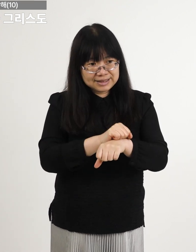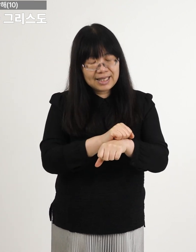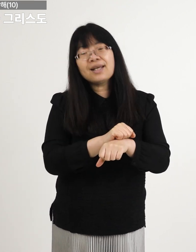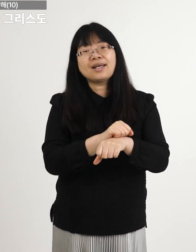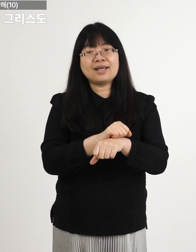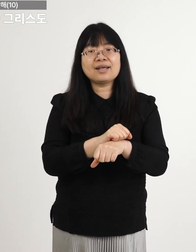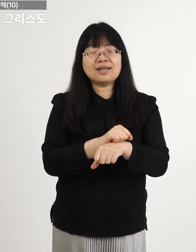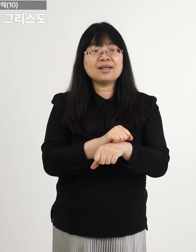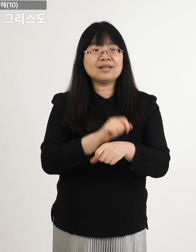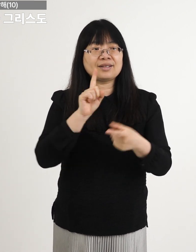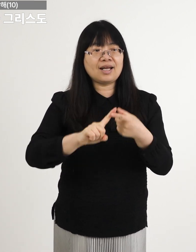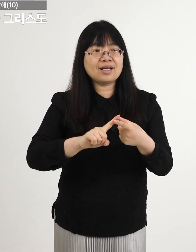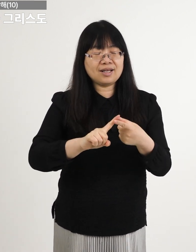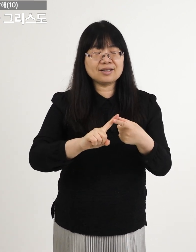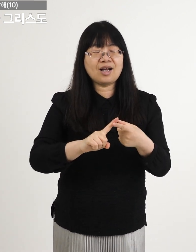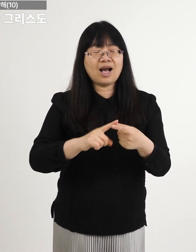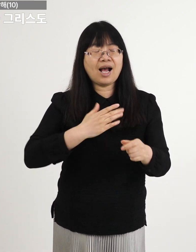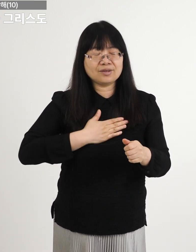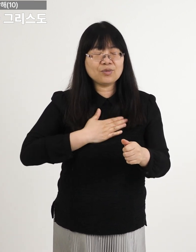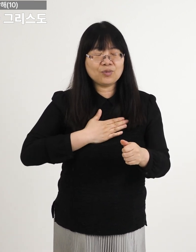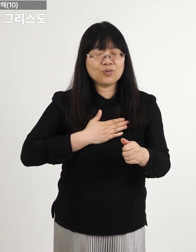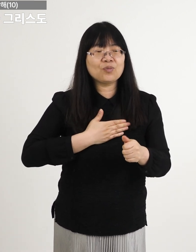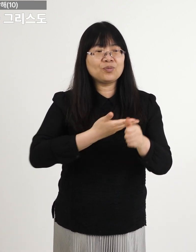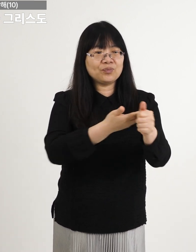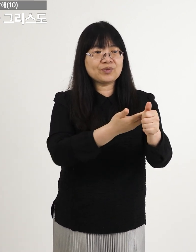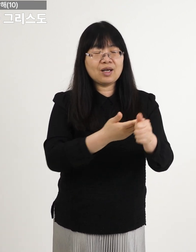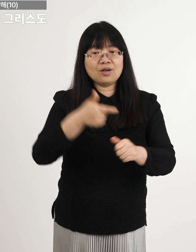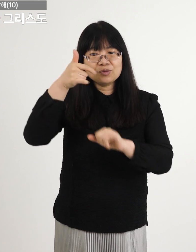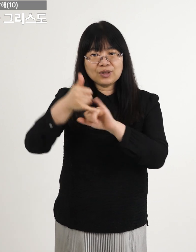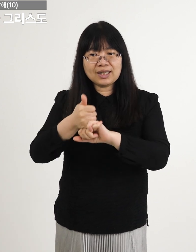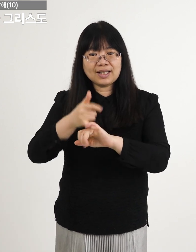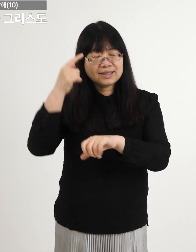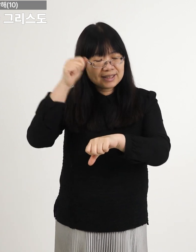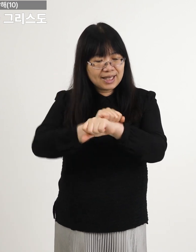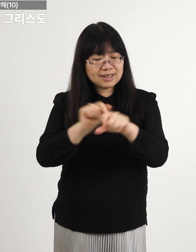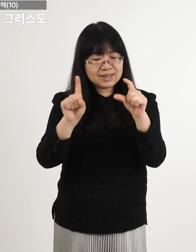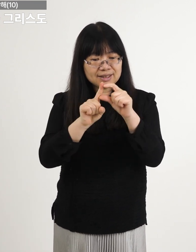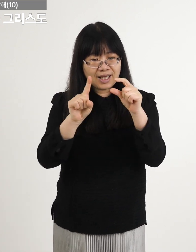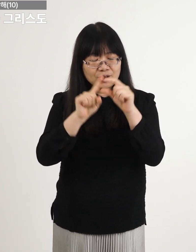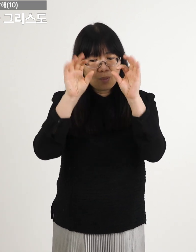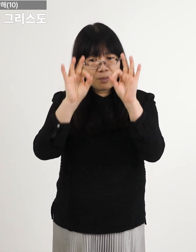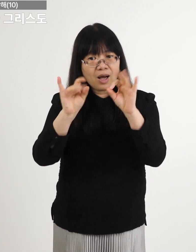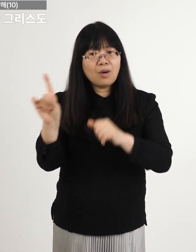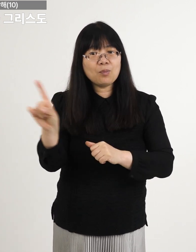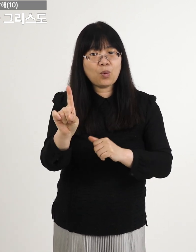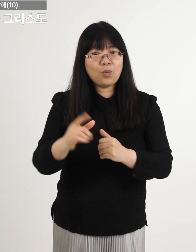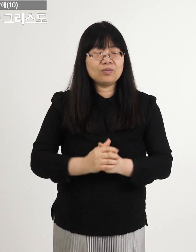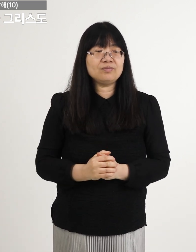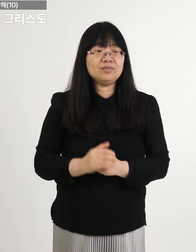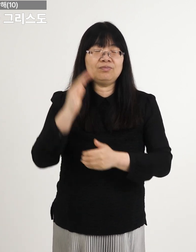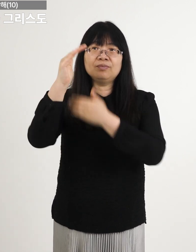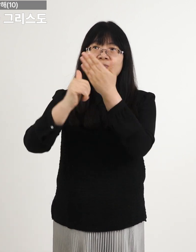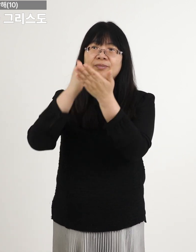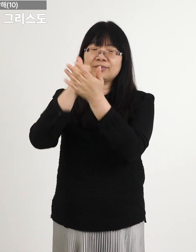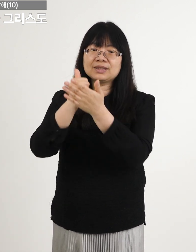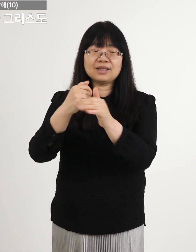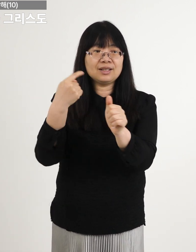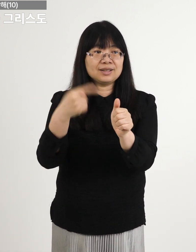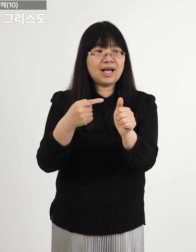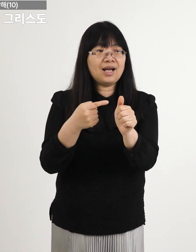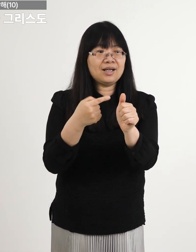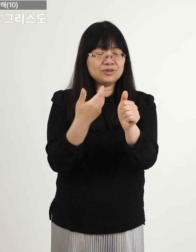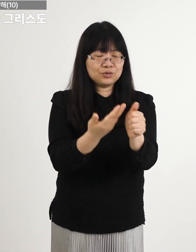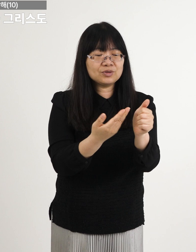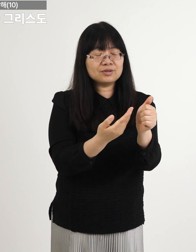지혜임을 드러내십니다. 그래서 구약의 모든 지혜라는 단어는 사실 하나님을